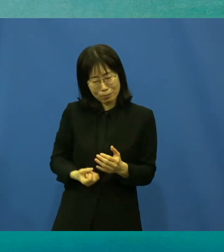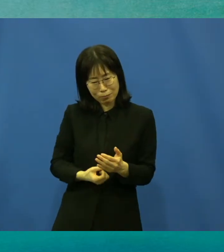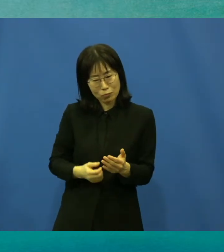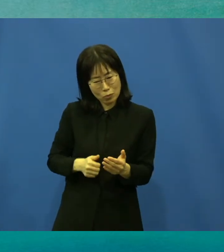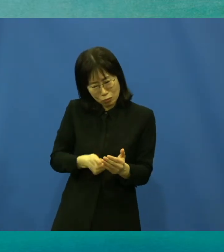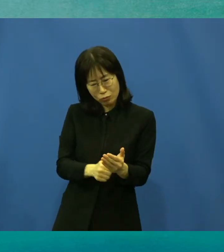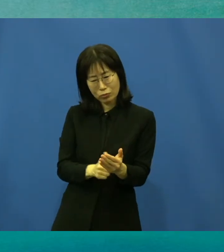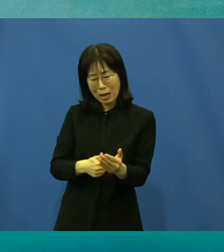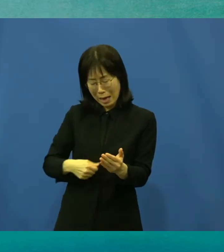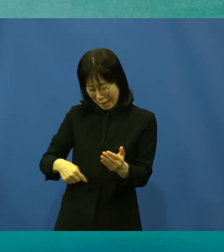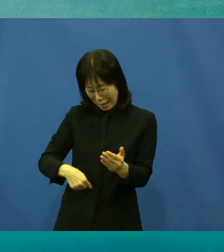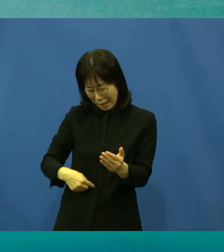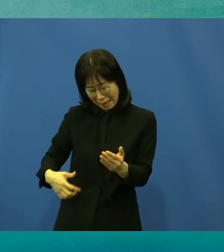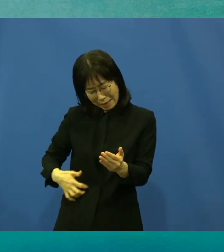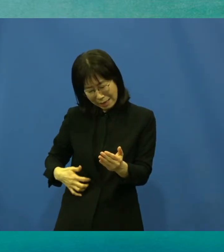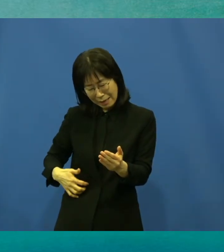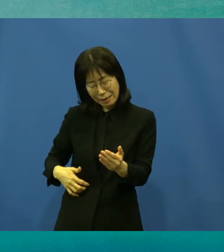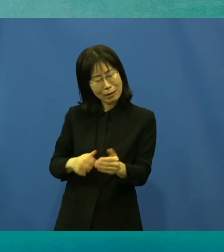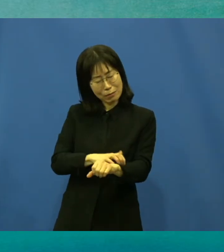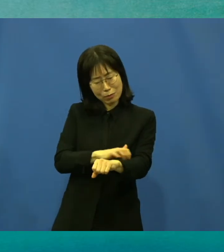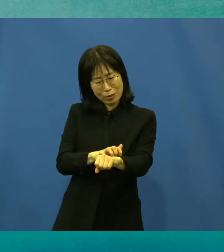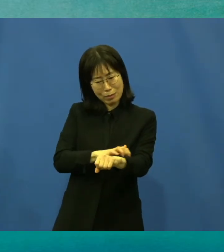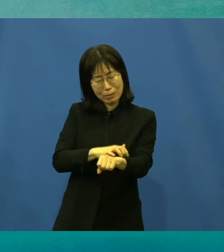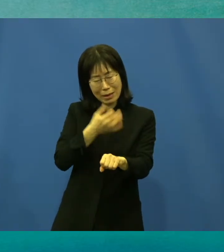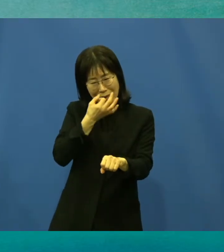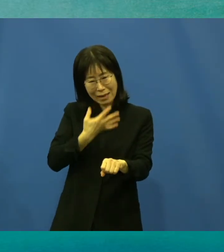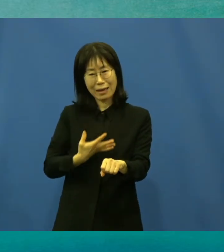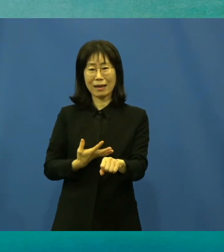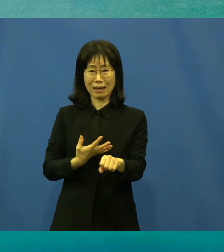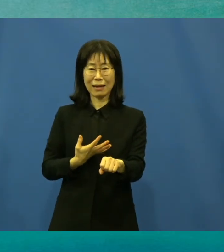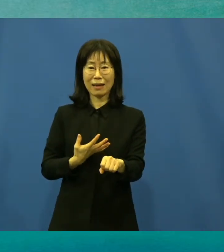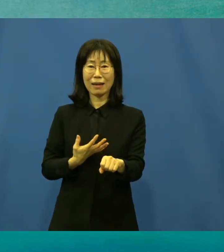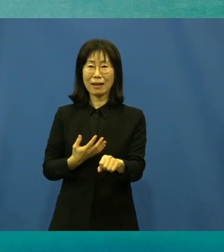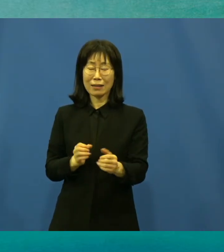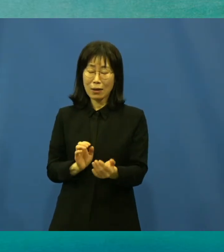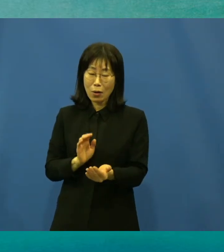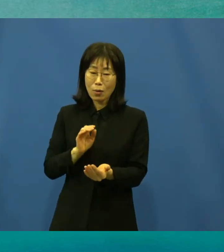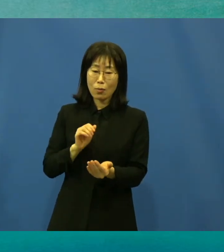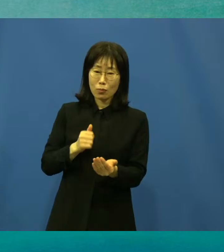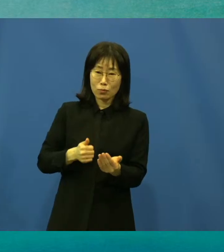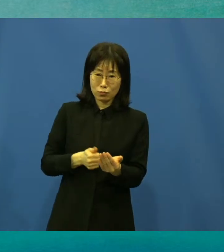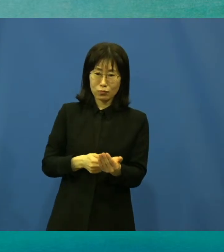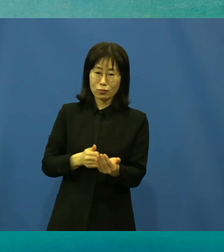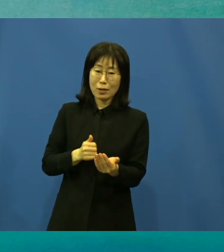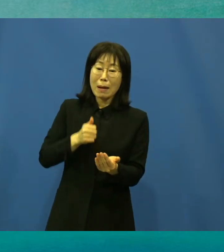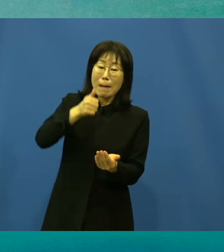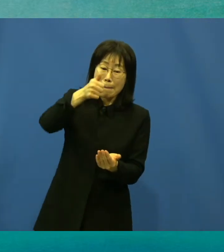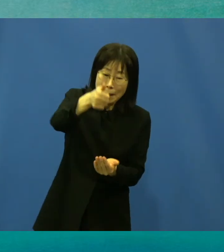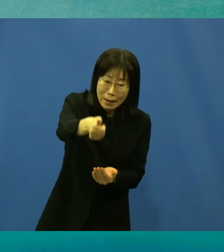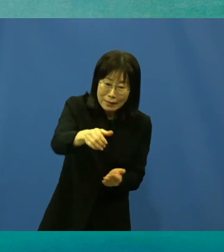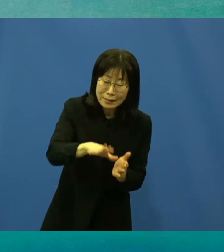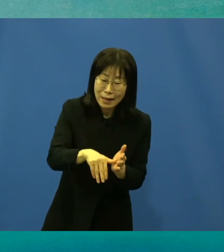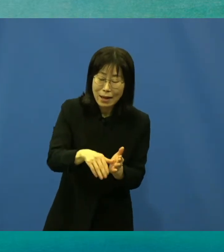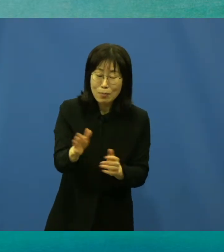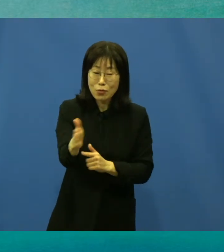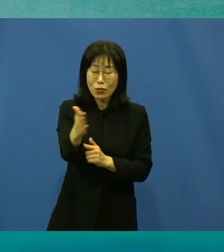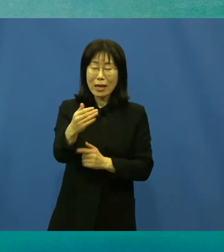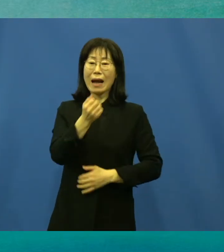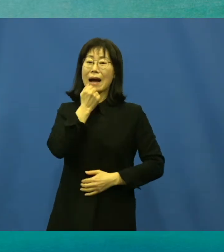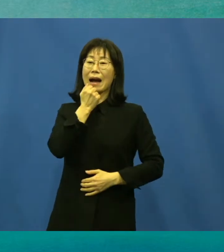뭐가 하나 들어있으니 얼마나 힘들었겠어요. 토해내는 순간 이 물고기가 웃는 모습이